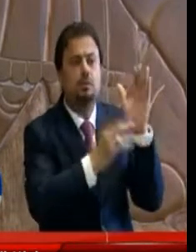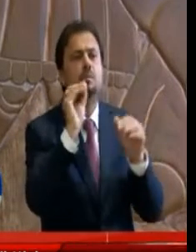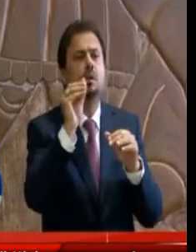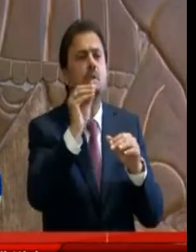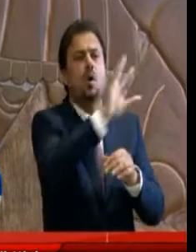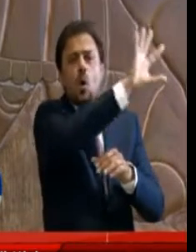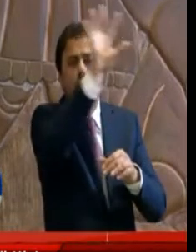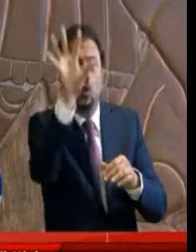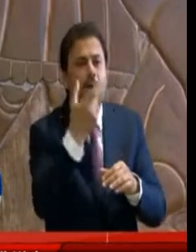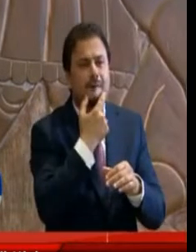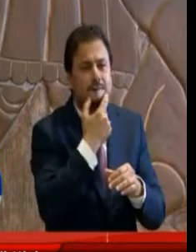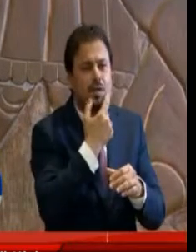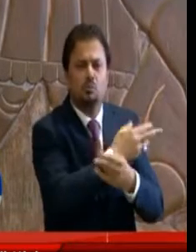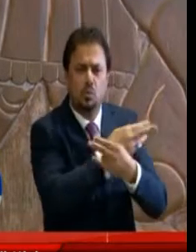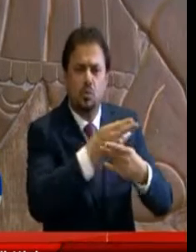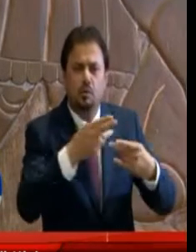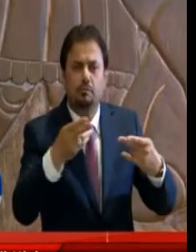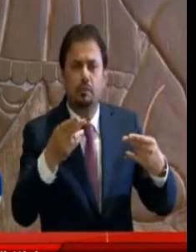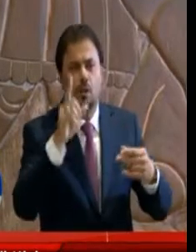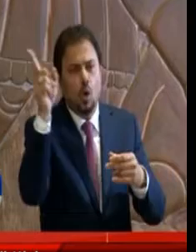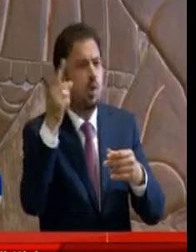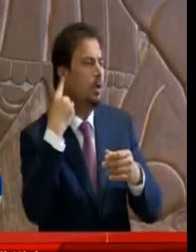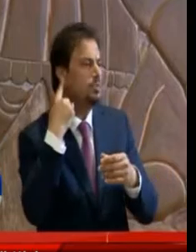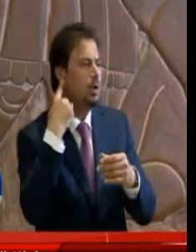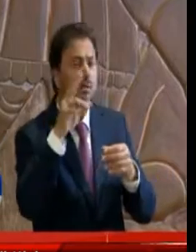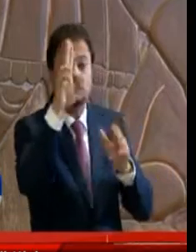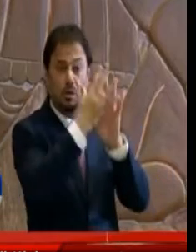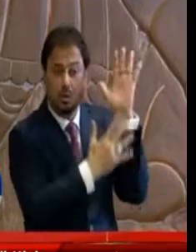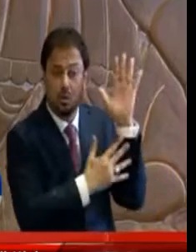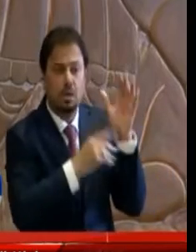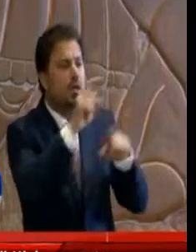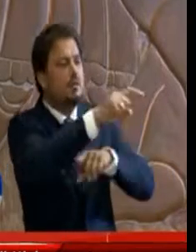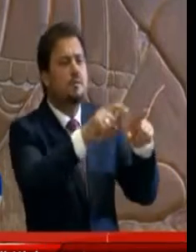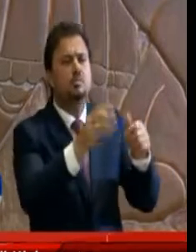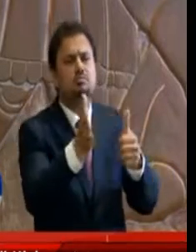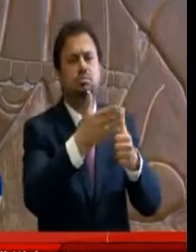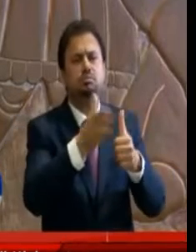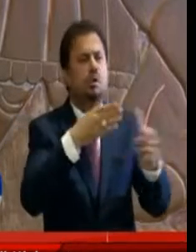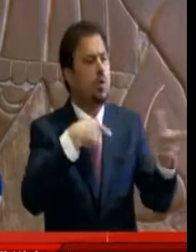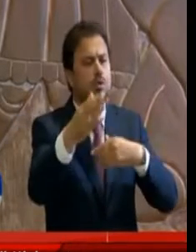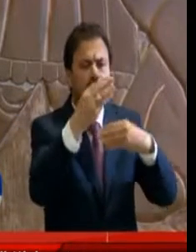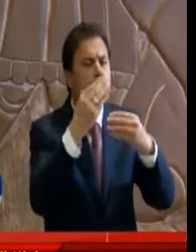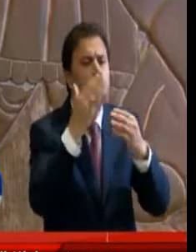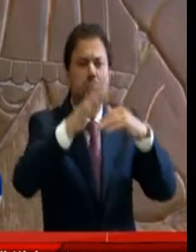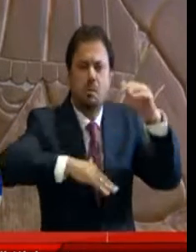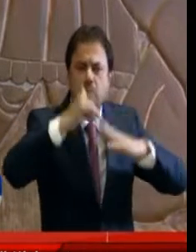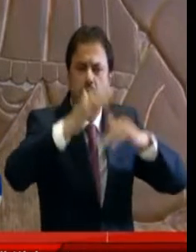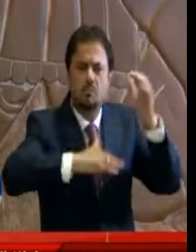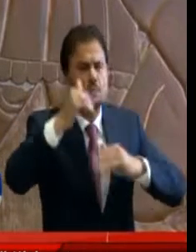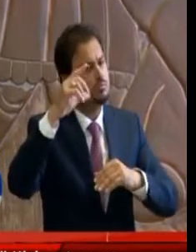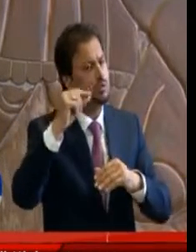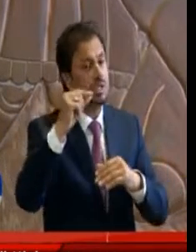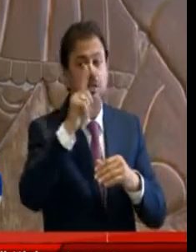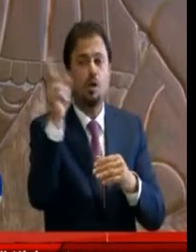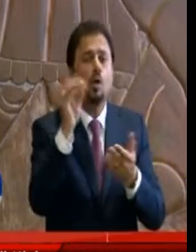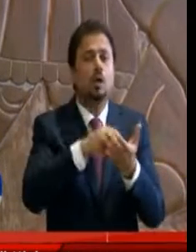الدولية والمراقبين والشبكات الدولية إنها جرت بنسبة عالية وبمهنية وحياد.